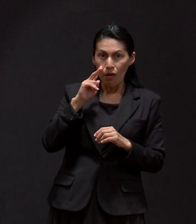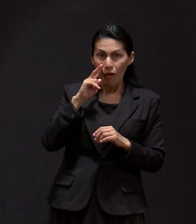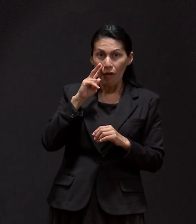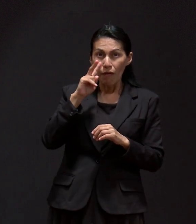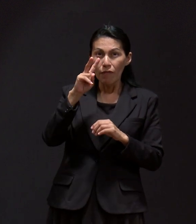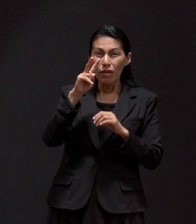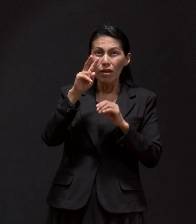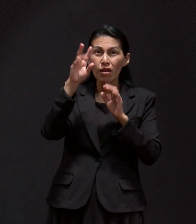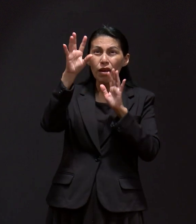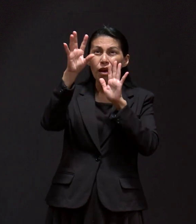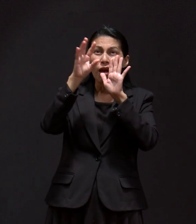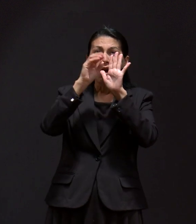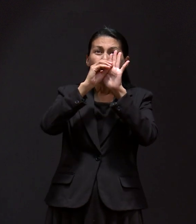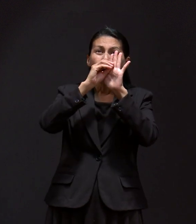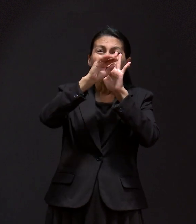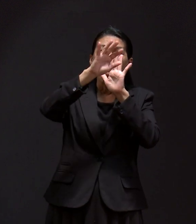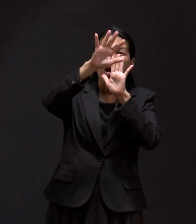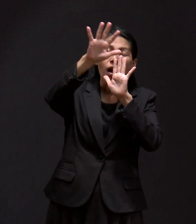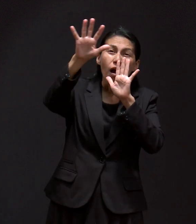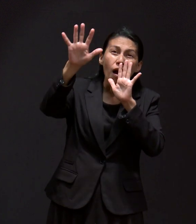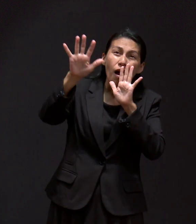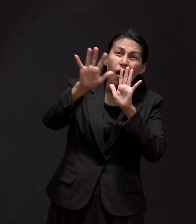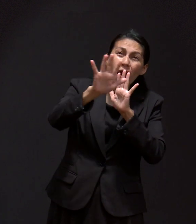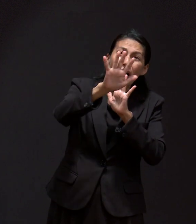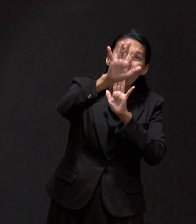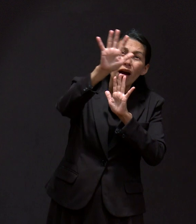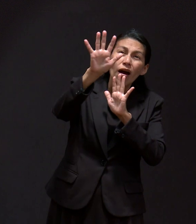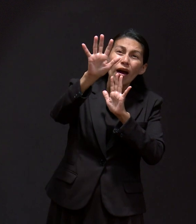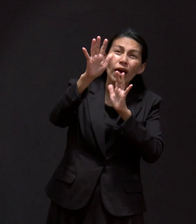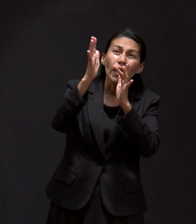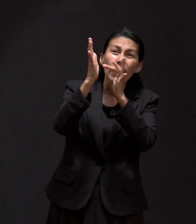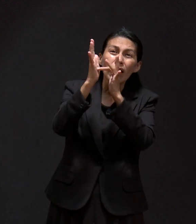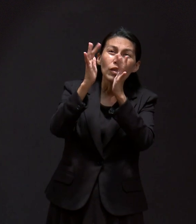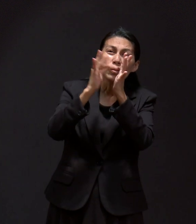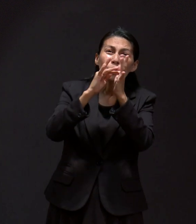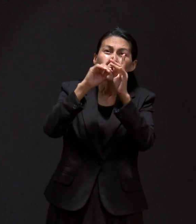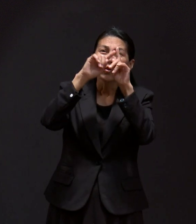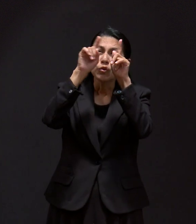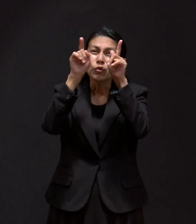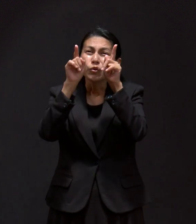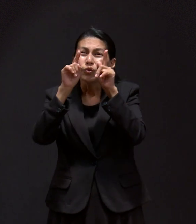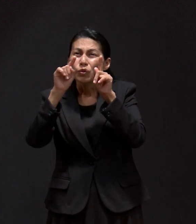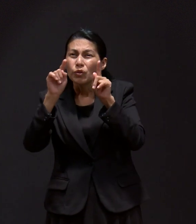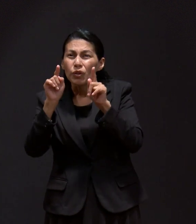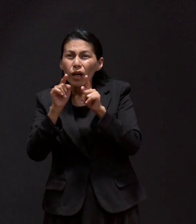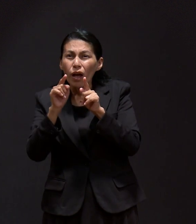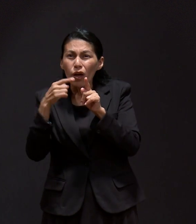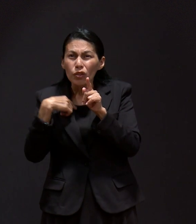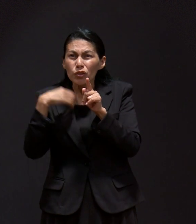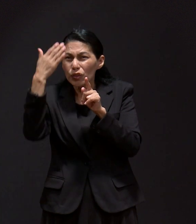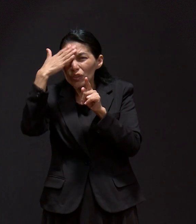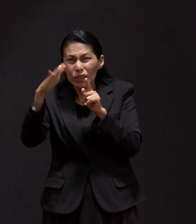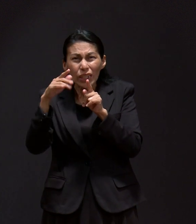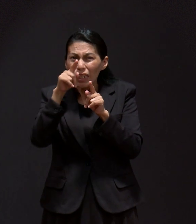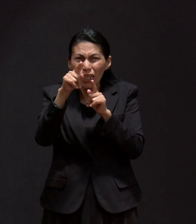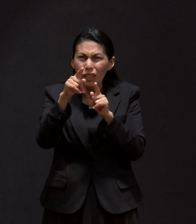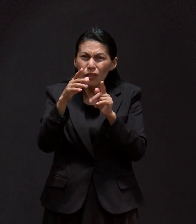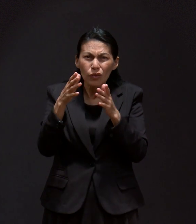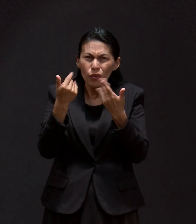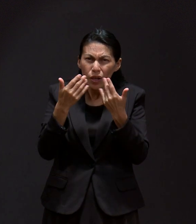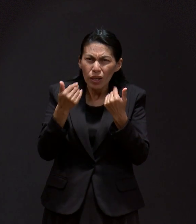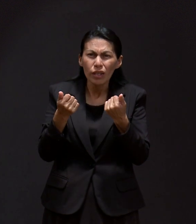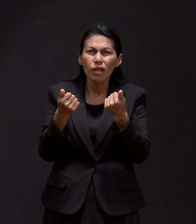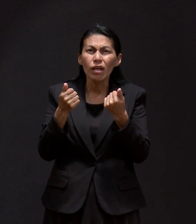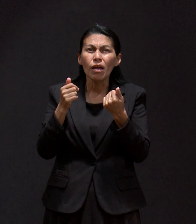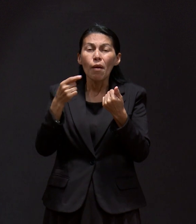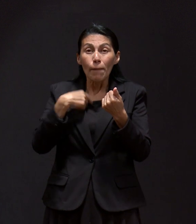yo vi reflejada la cara de jesús pero como una silueta yo sé que no estaba ahí pero él me